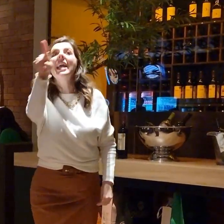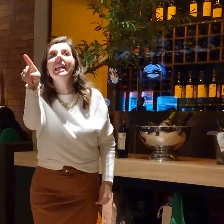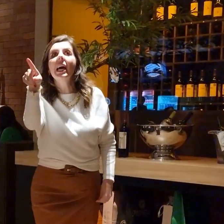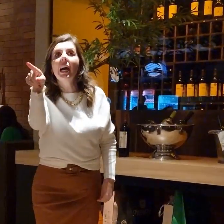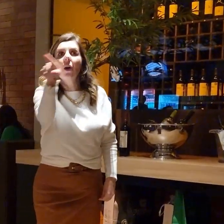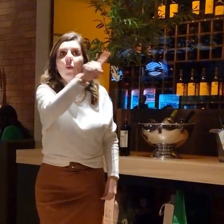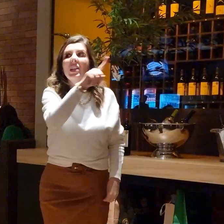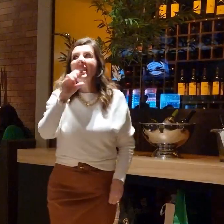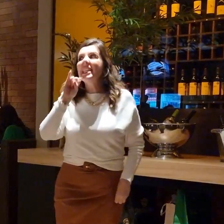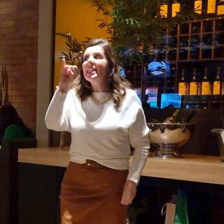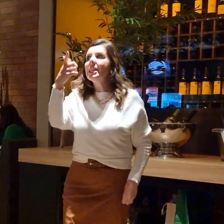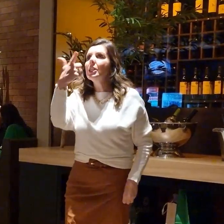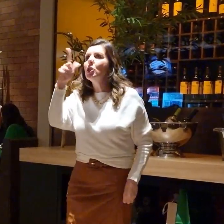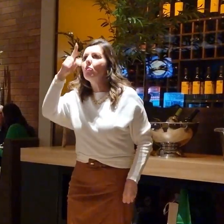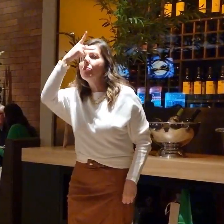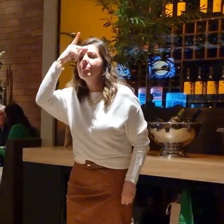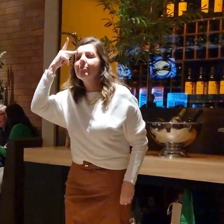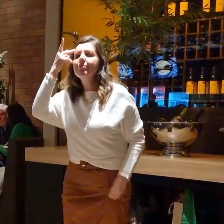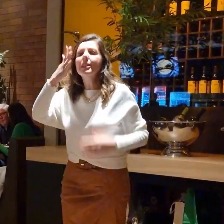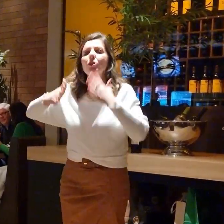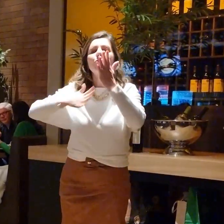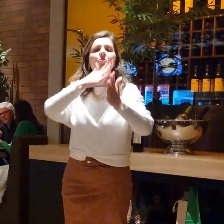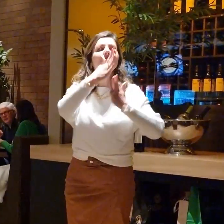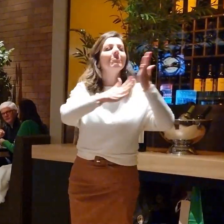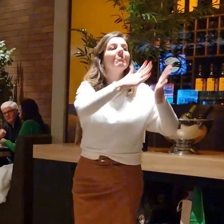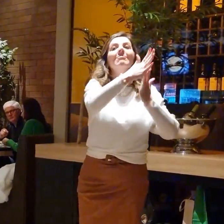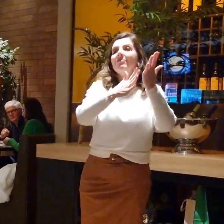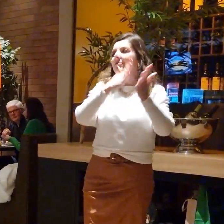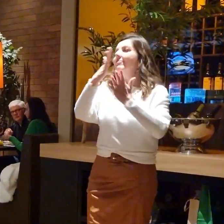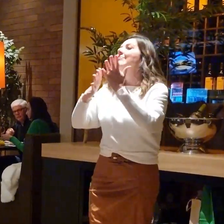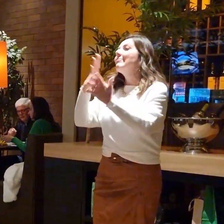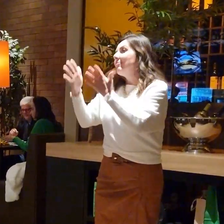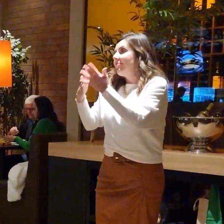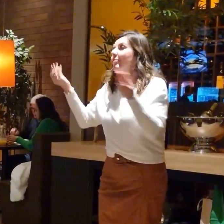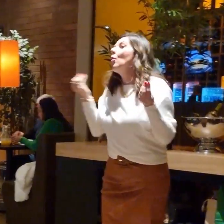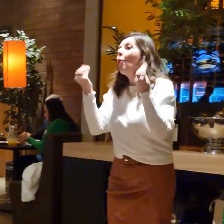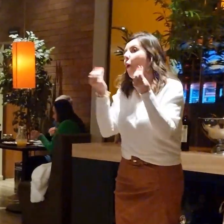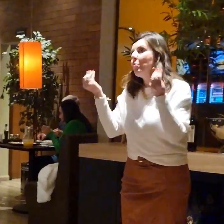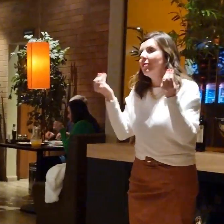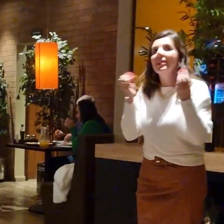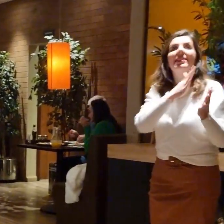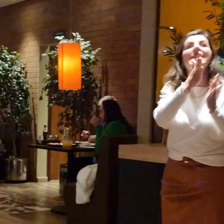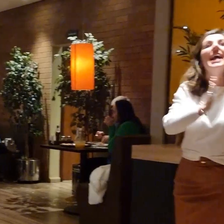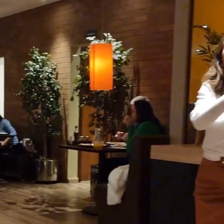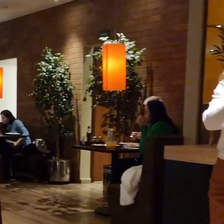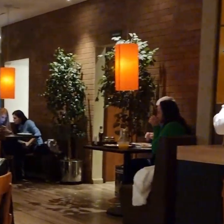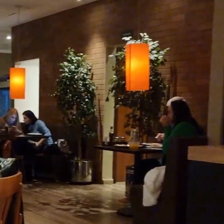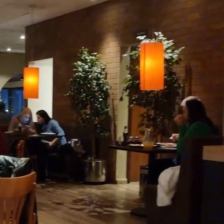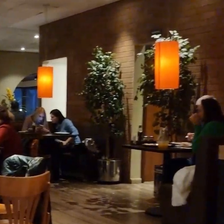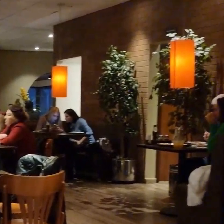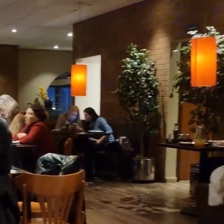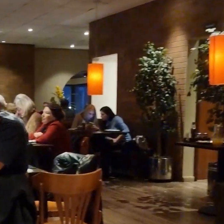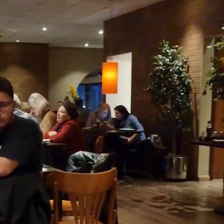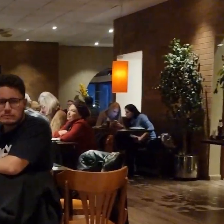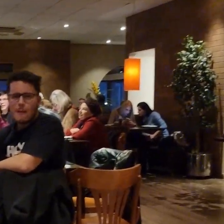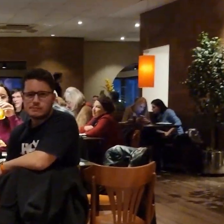como eu vou ver se não tem pessoas que interpretam? Como? Finaliza, como? Você